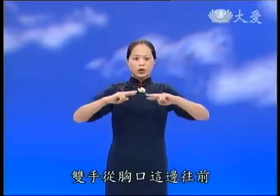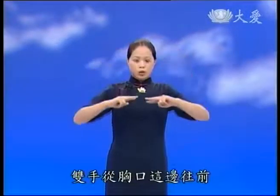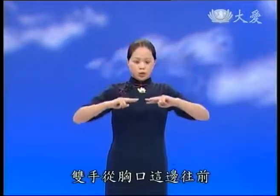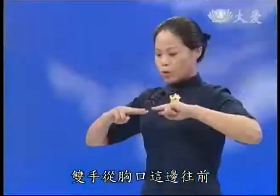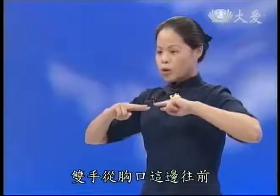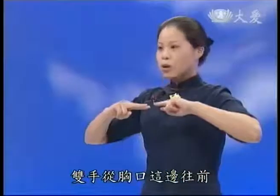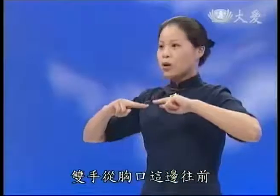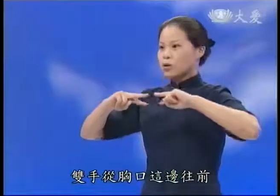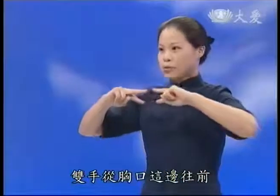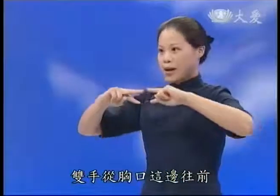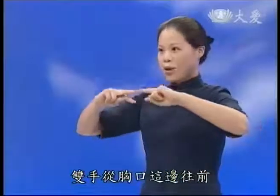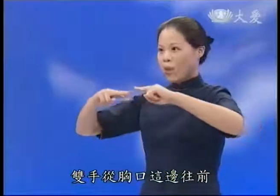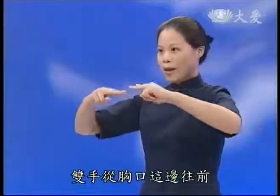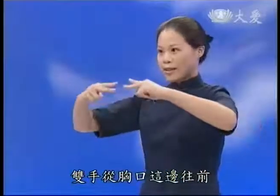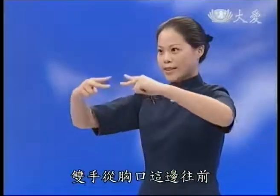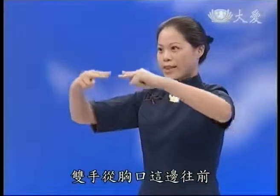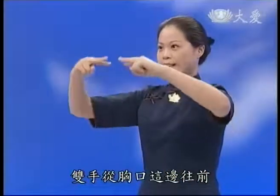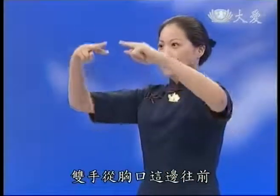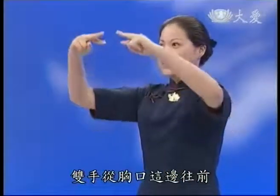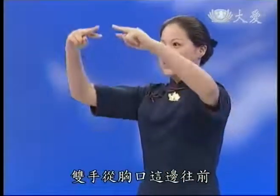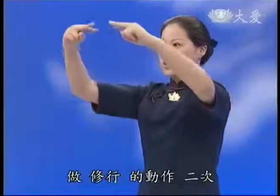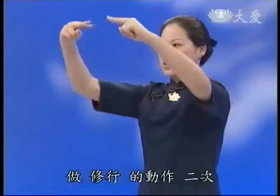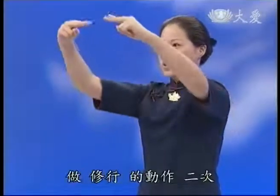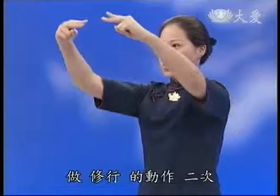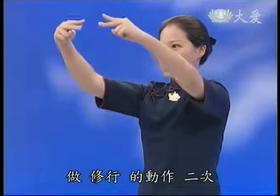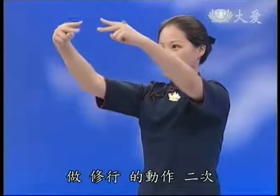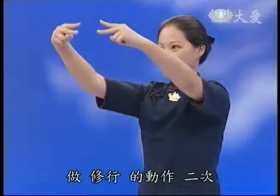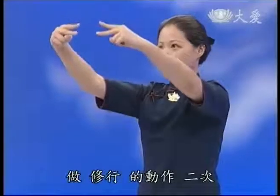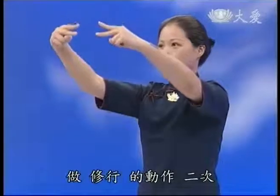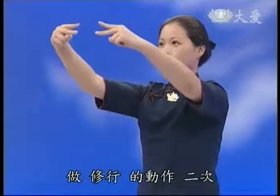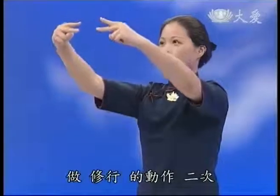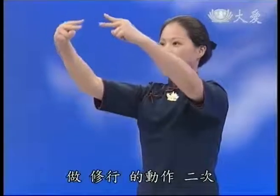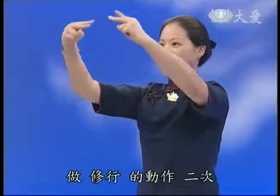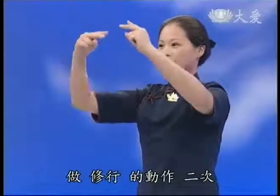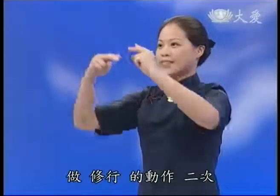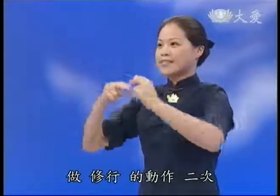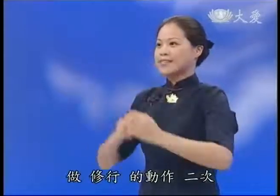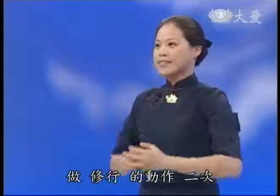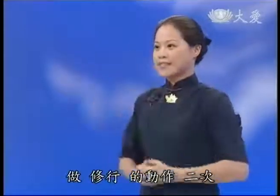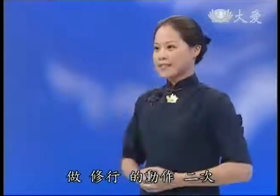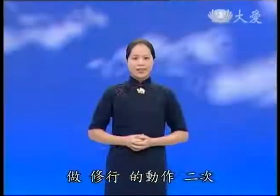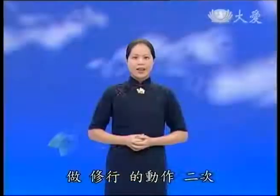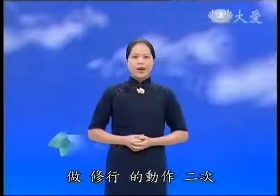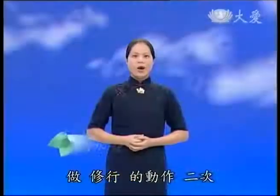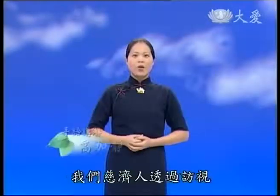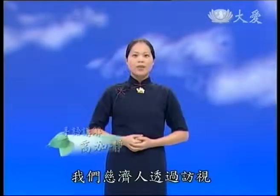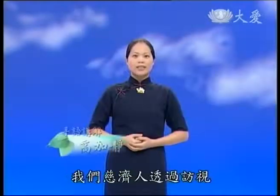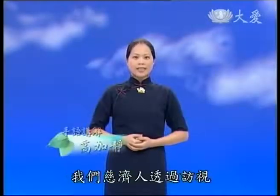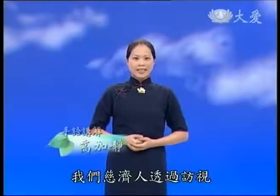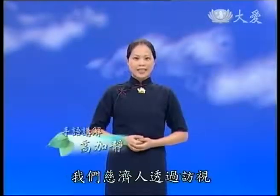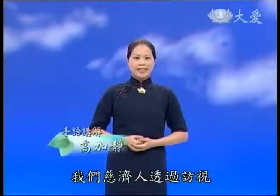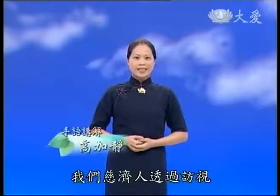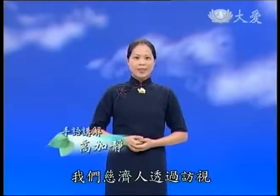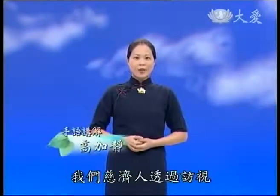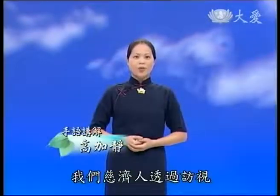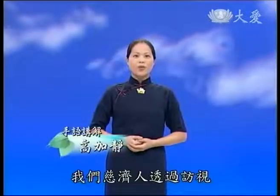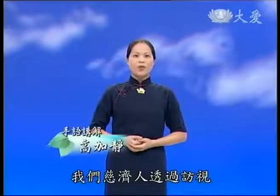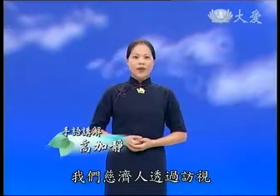手从胸口这边往前做修行的动作两次。我们此际人透过访